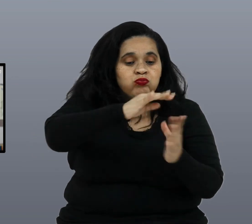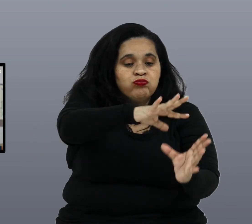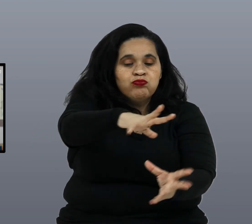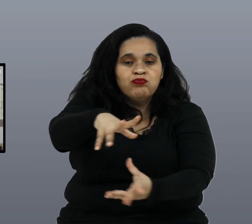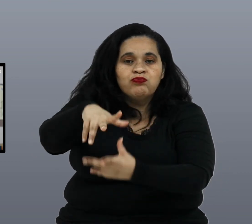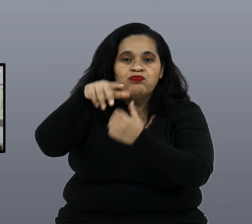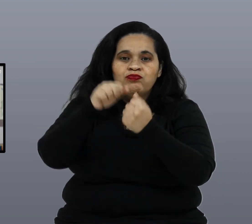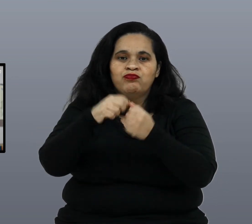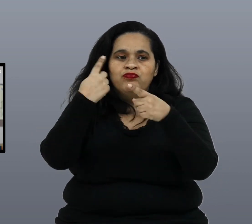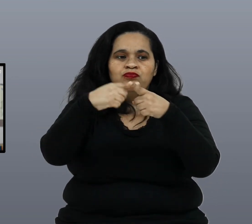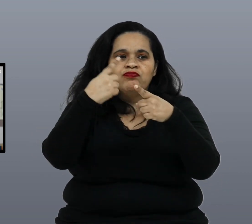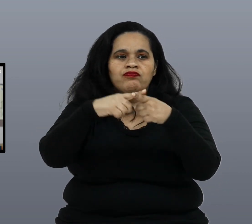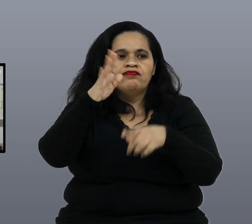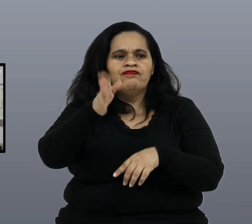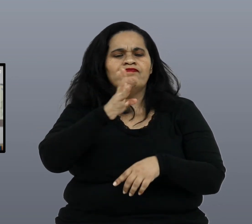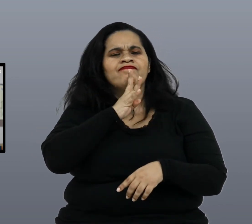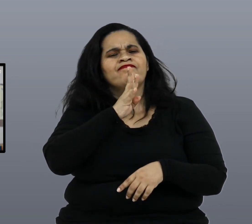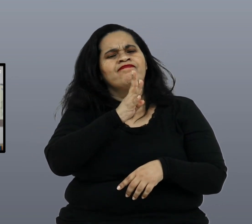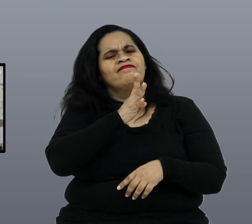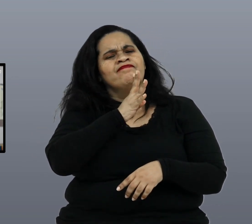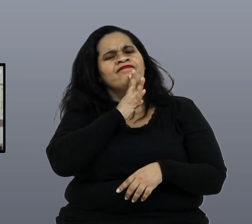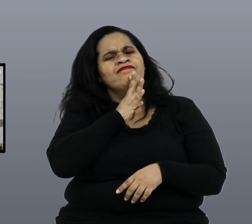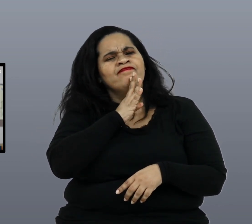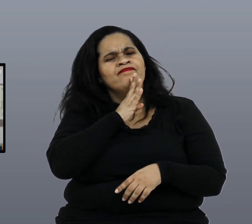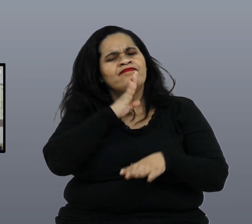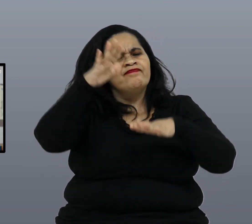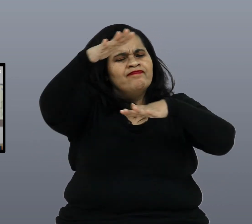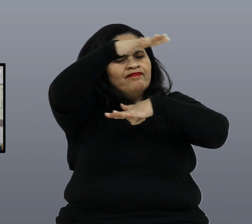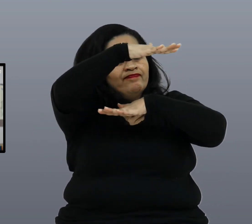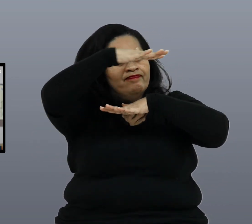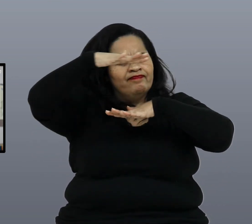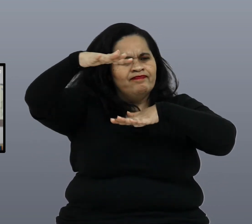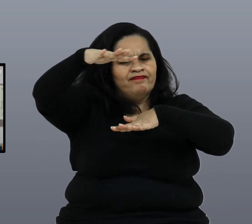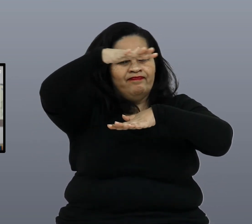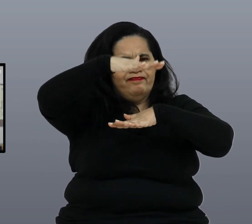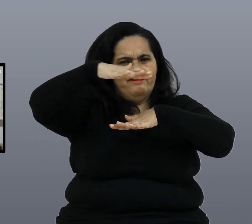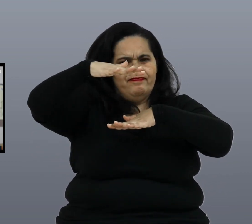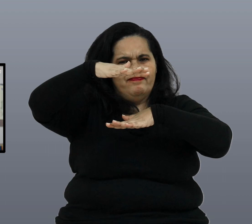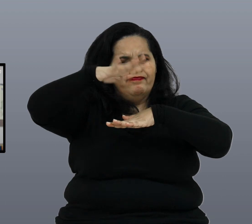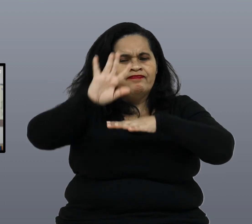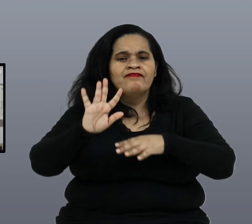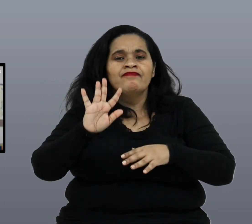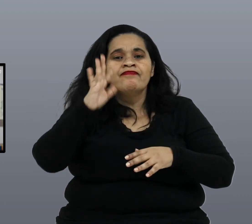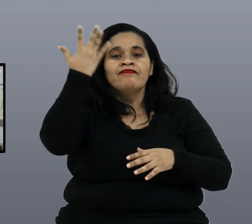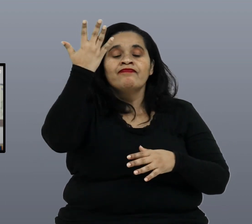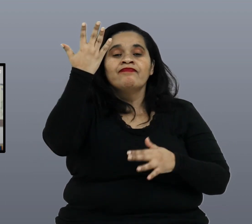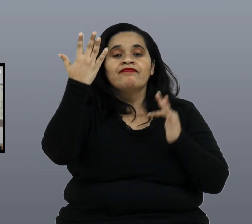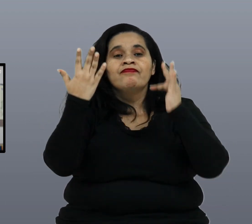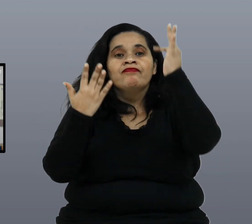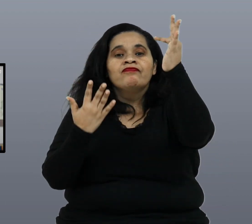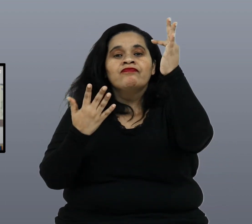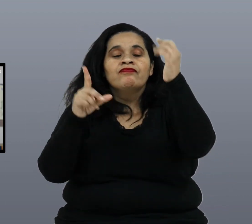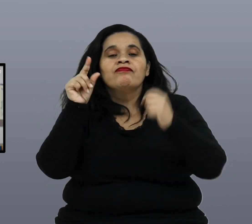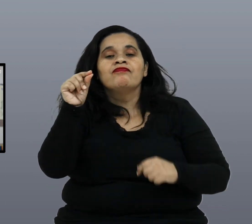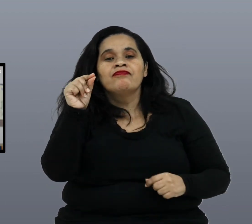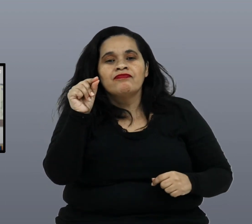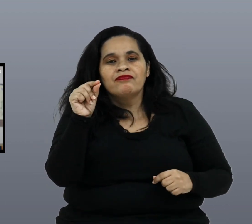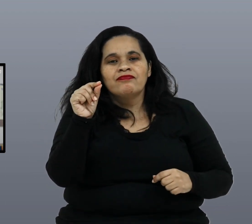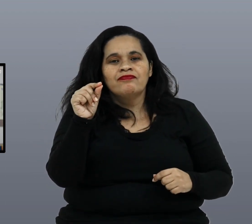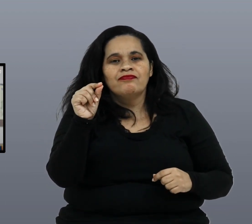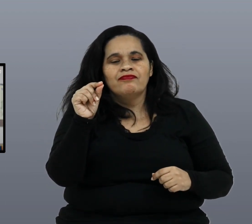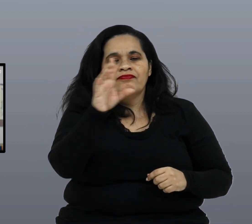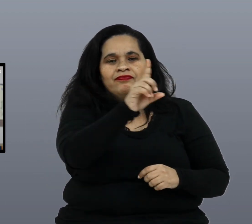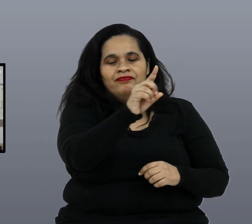já estabeleceu o que vai acontecer. Vai acontecer. Então eu vejo aqui no relato de